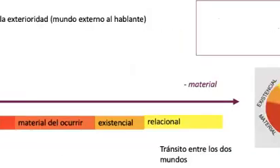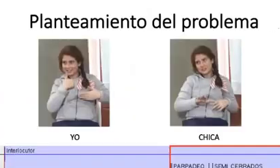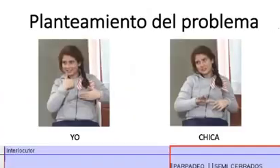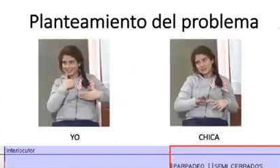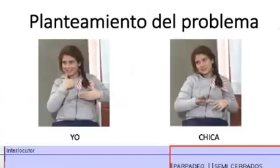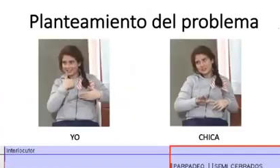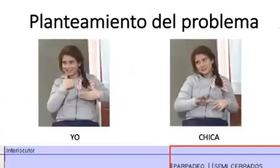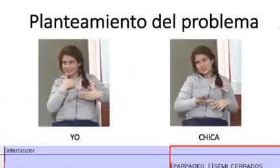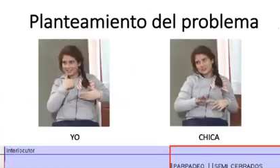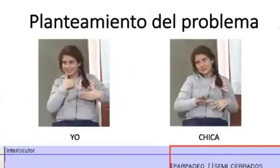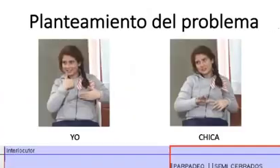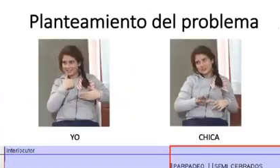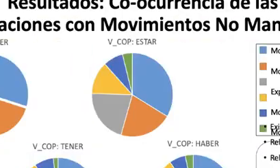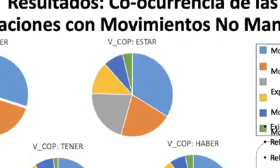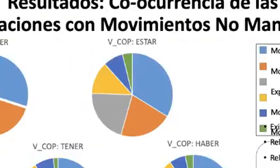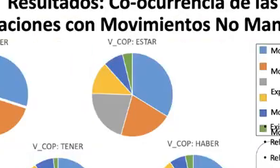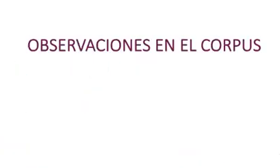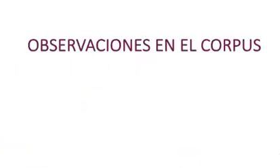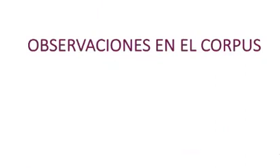podemos verlo mucho mejor.